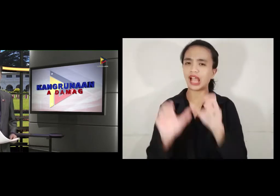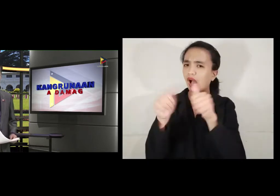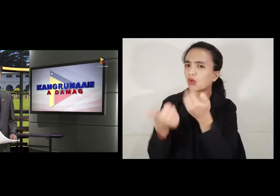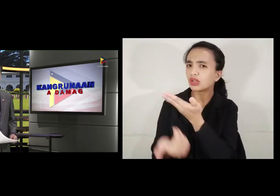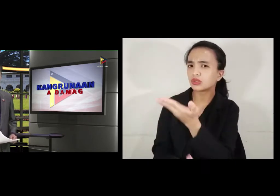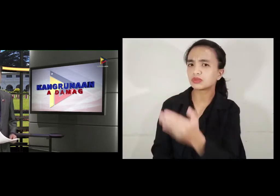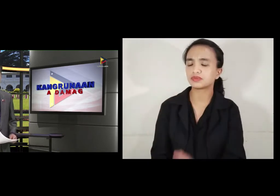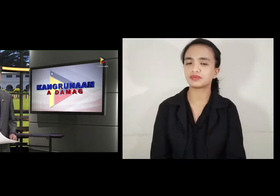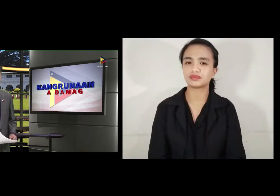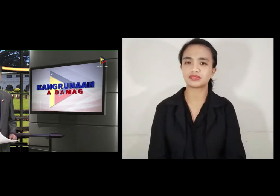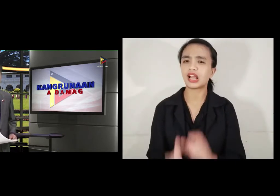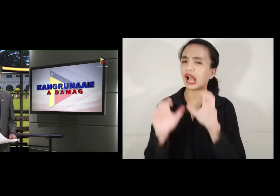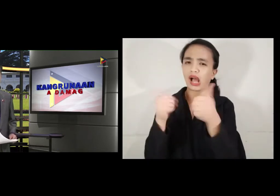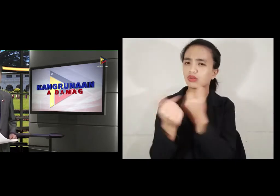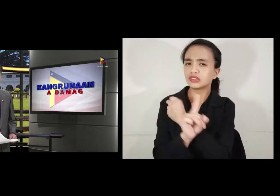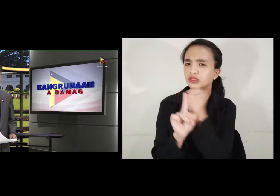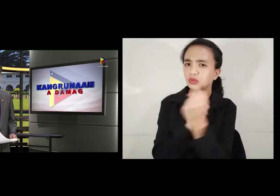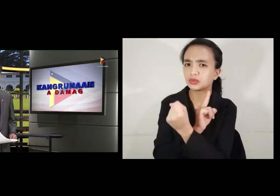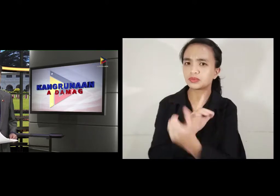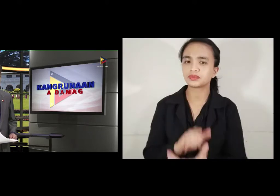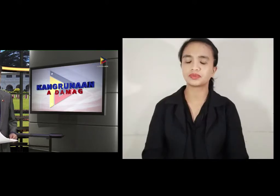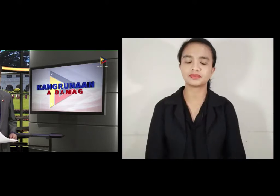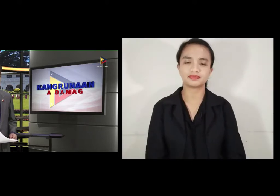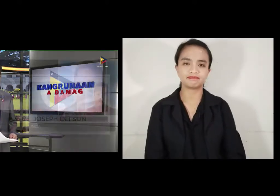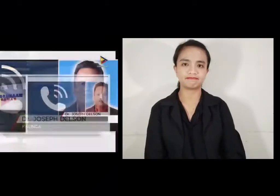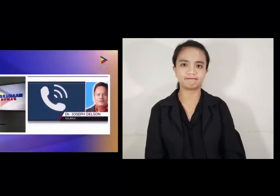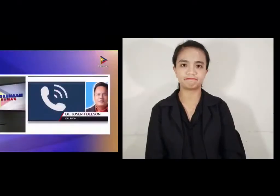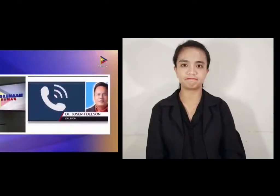Joseph, kumusta kayo po dita? Kumusta ti sitwasyon?